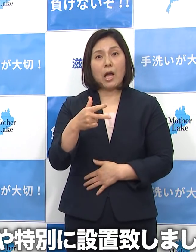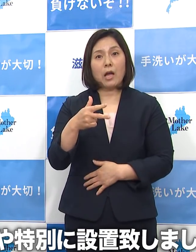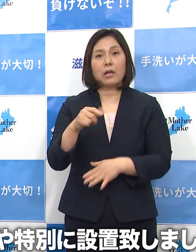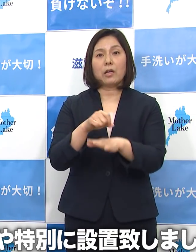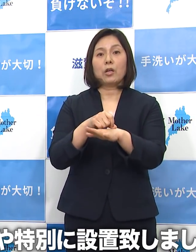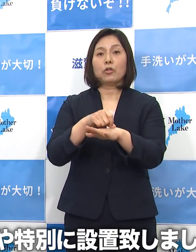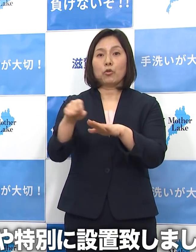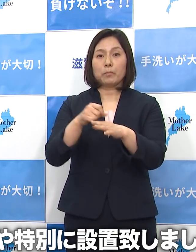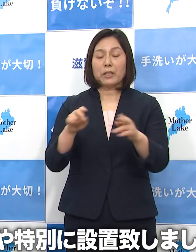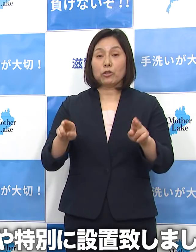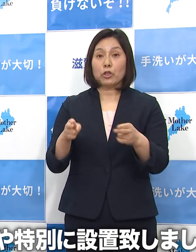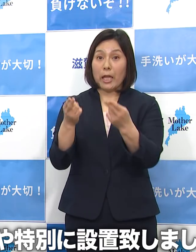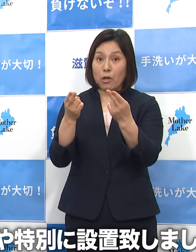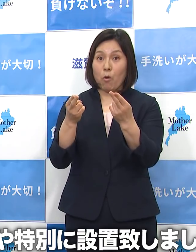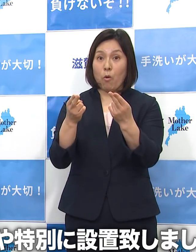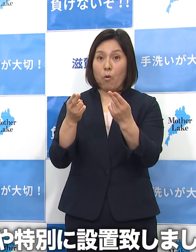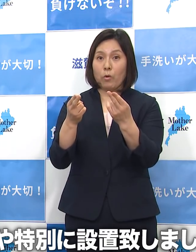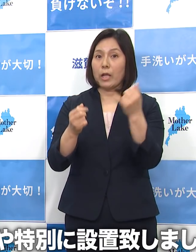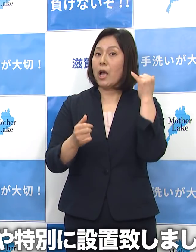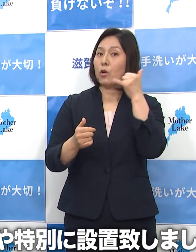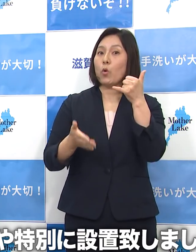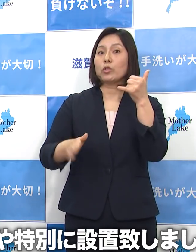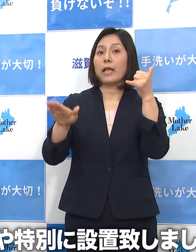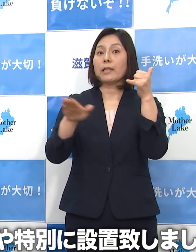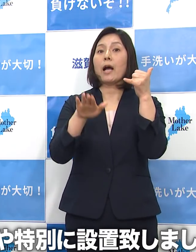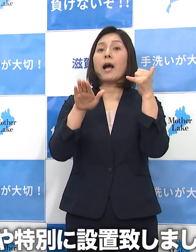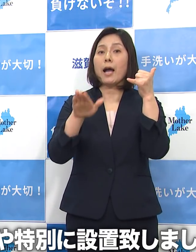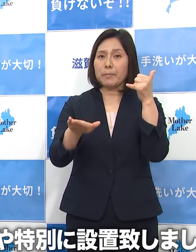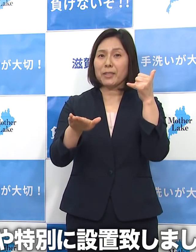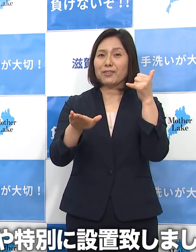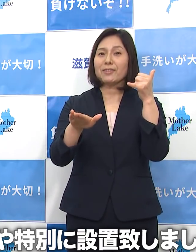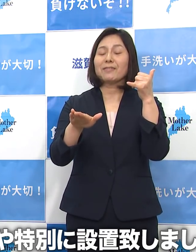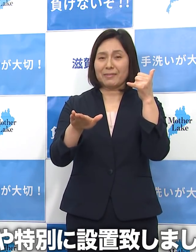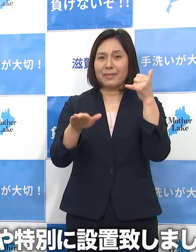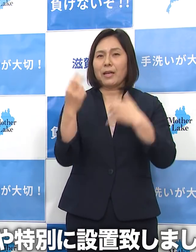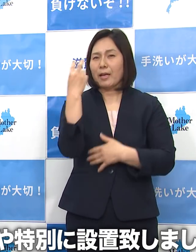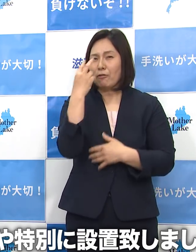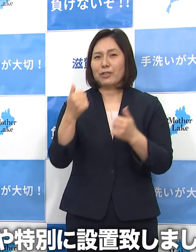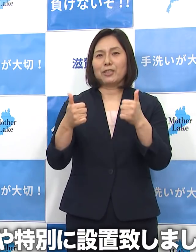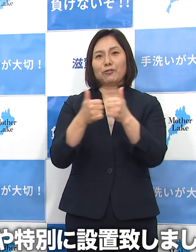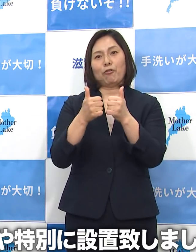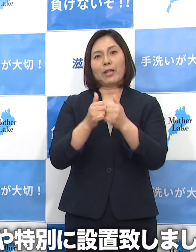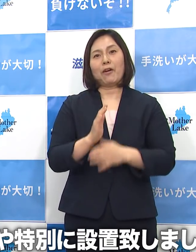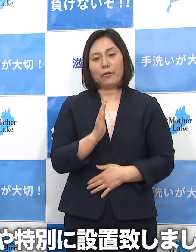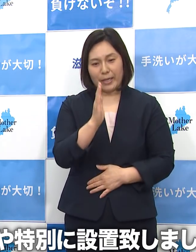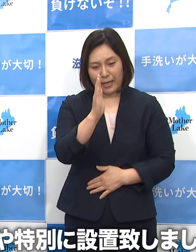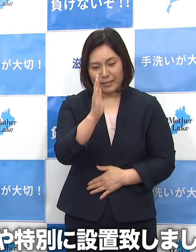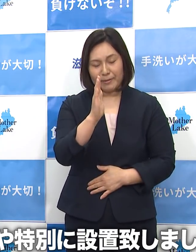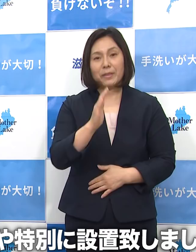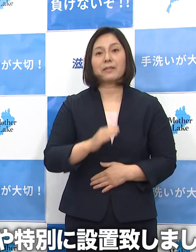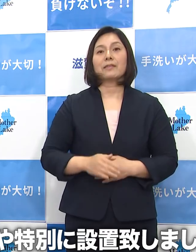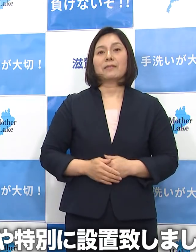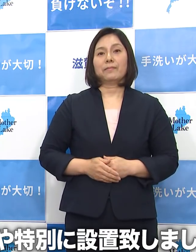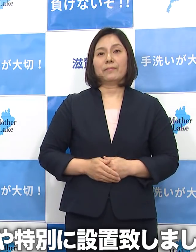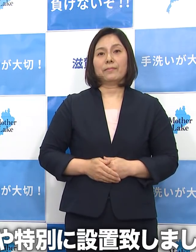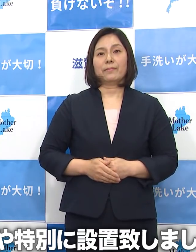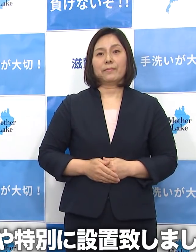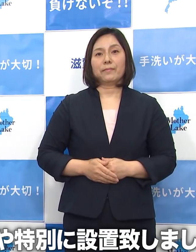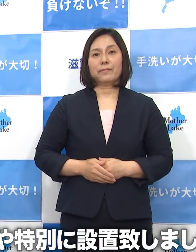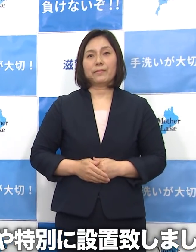特別に設置いたしましたコールセンターでお確かめご相談いただければと思います